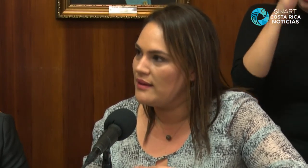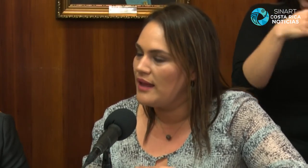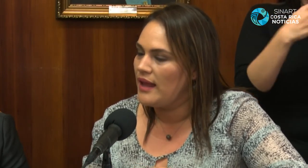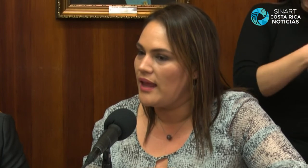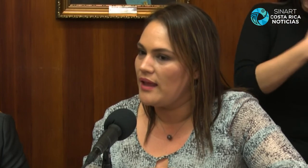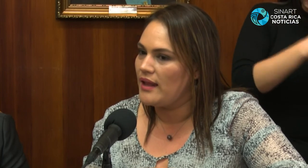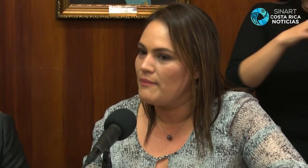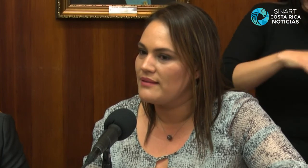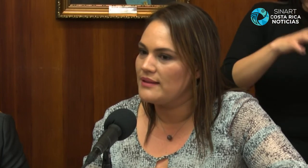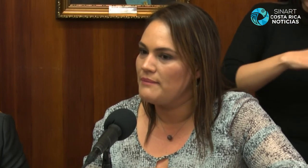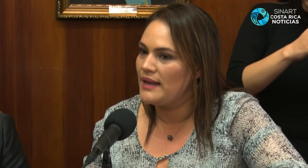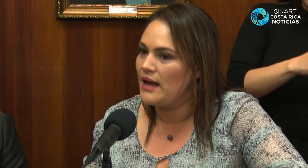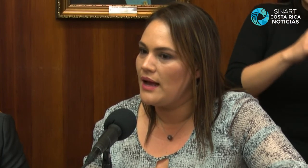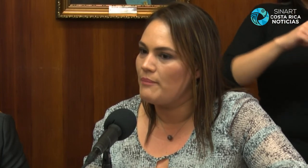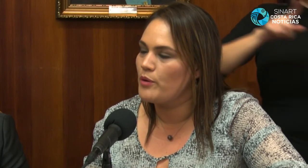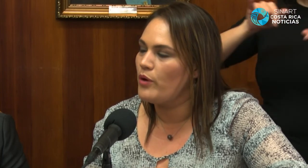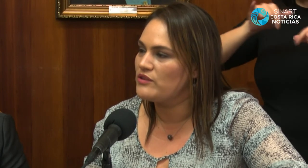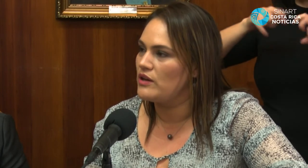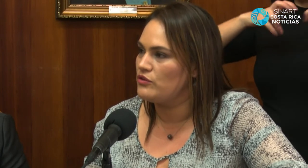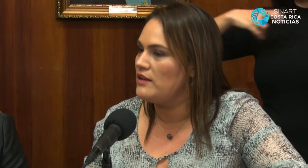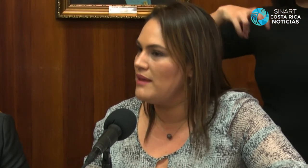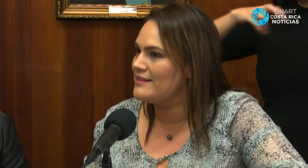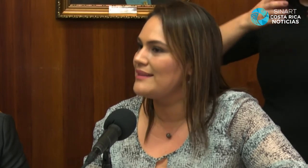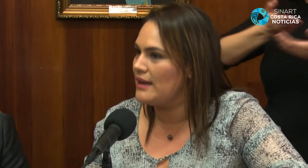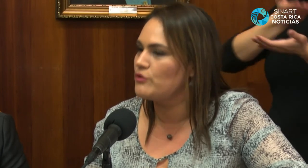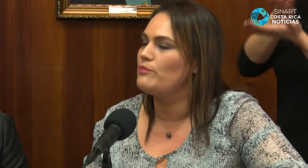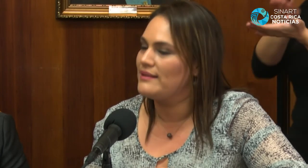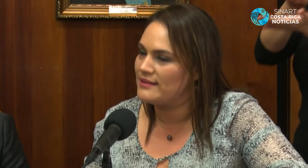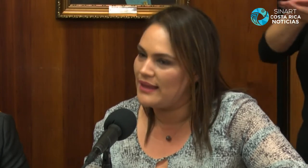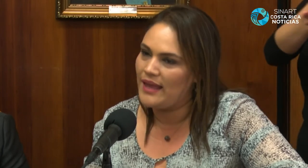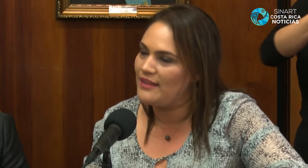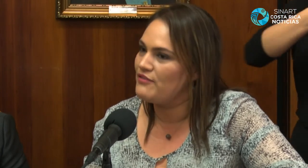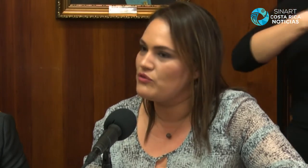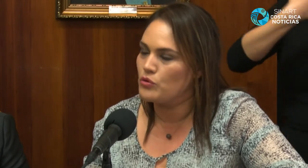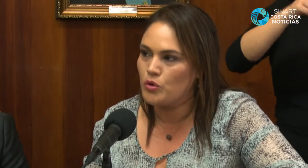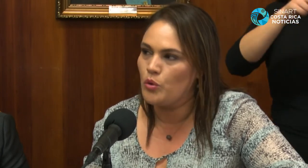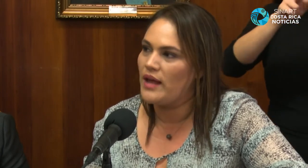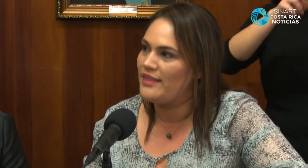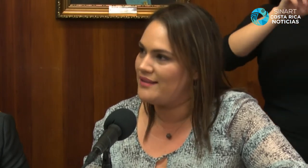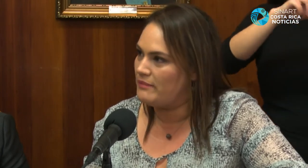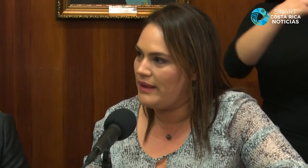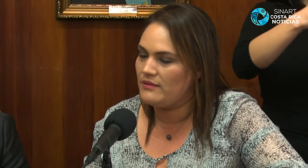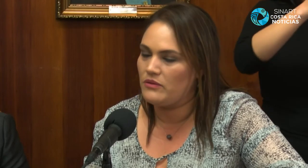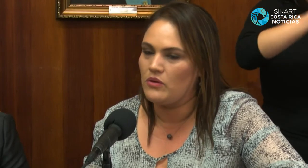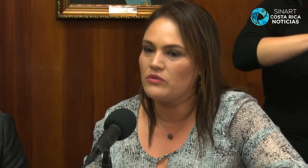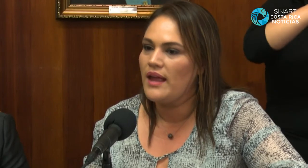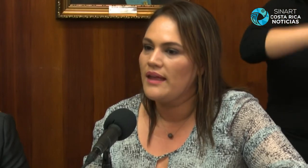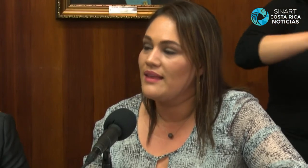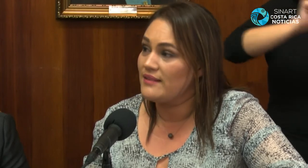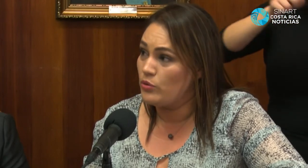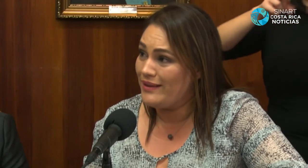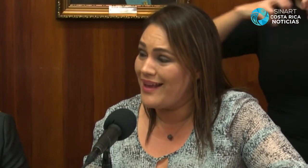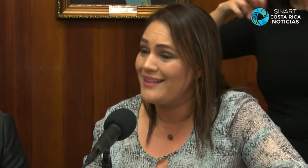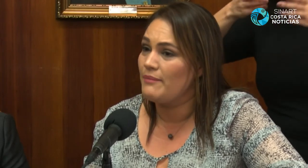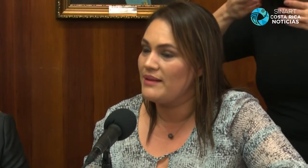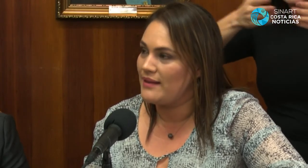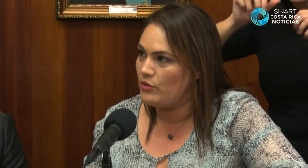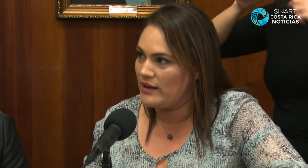mesa también... De esta manera finalizamos esta transmisión especial en redes sociales acá en el Ministerio de